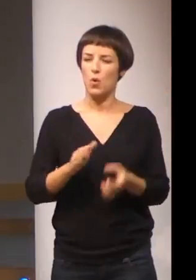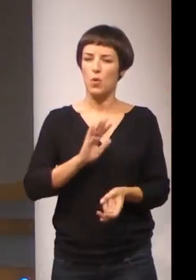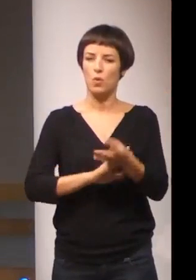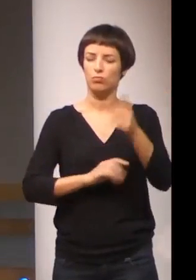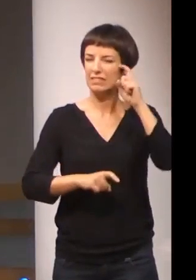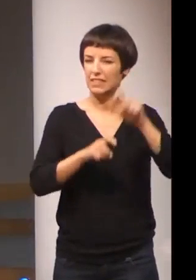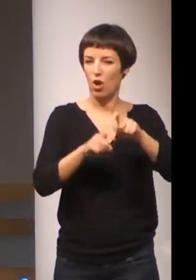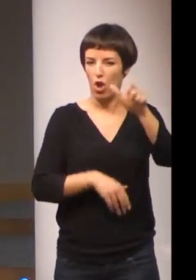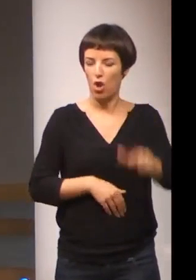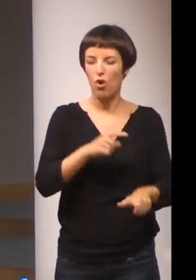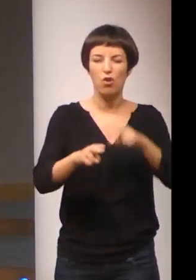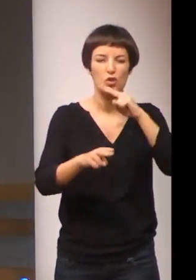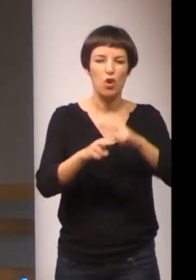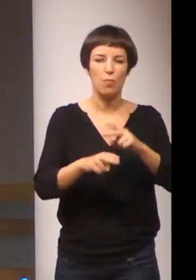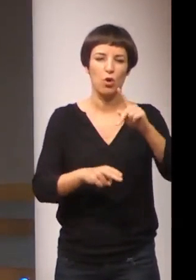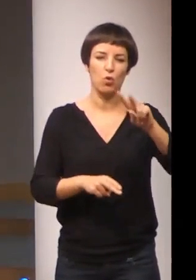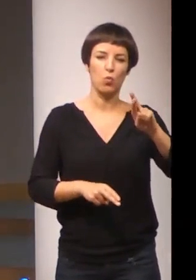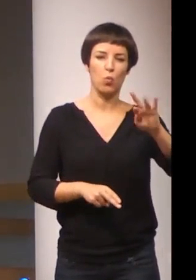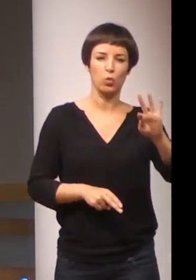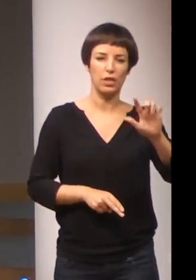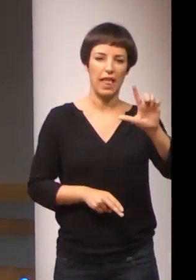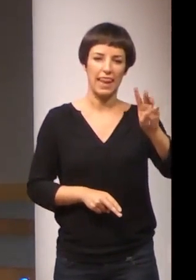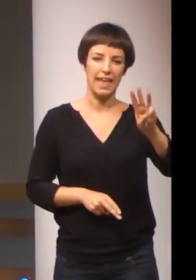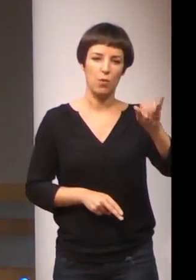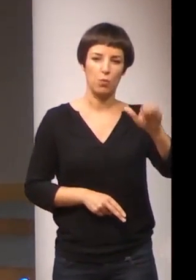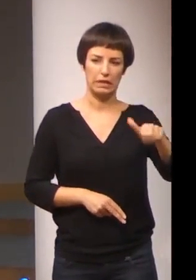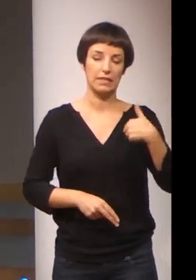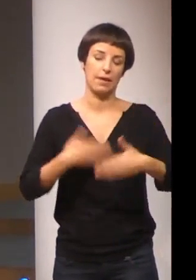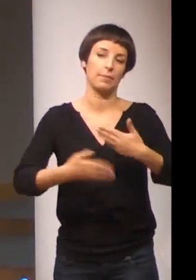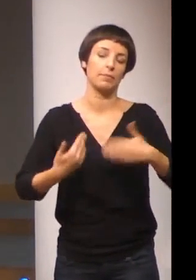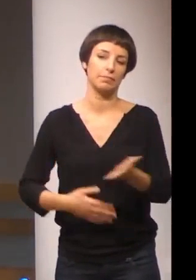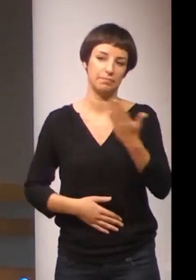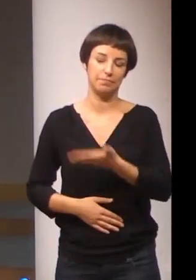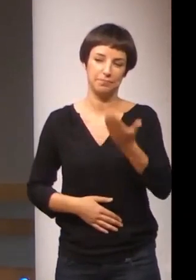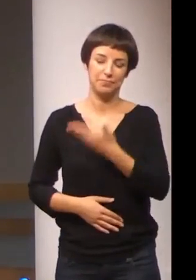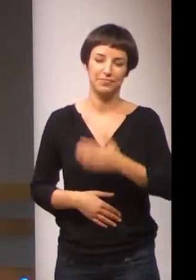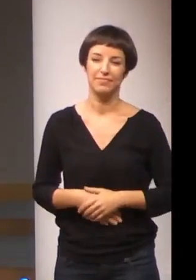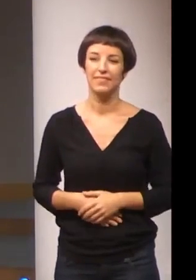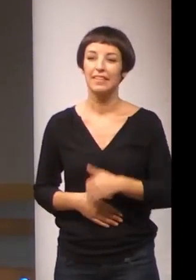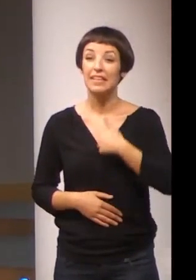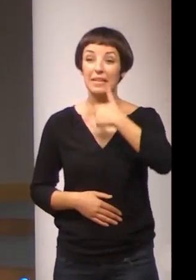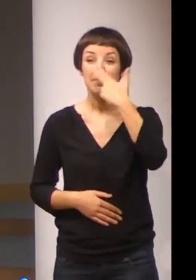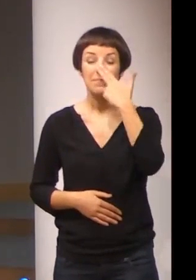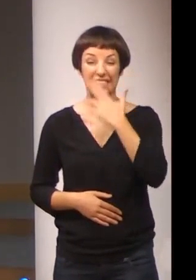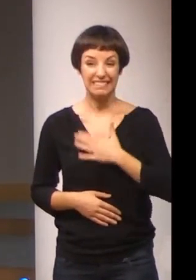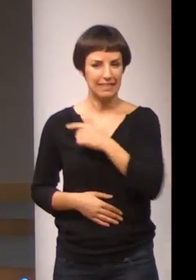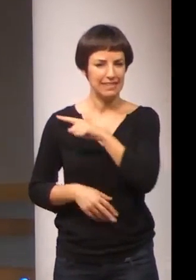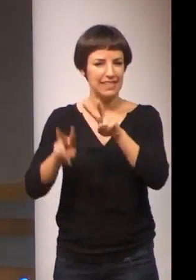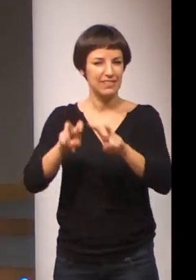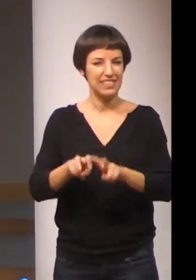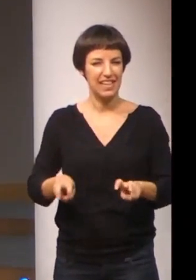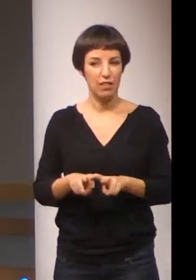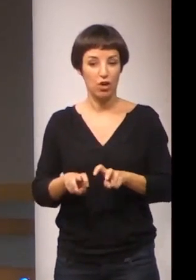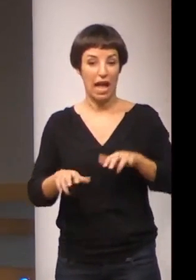se llamaba Kurt Lewin y voy avanzando. Y lo que me interesa de esta investigación